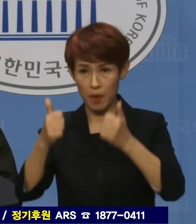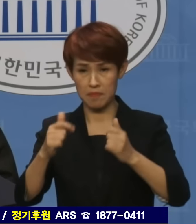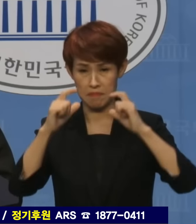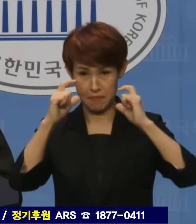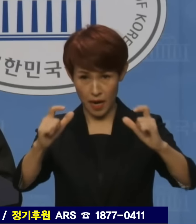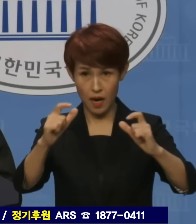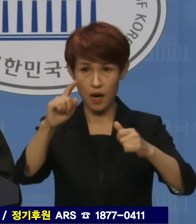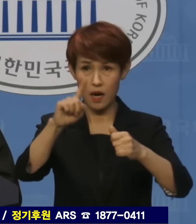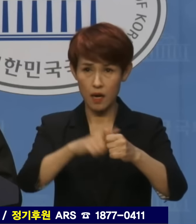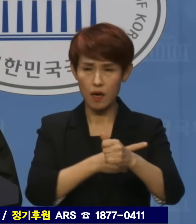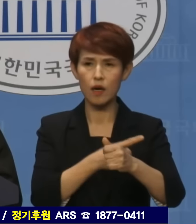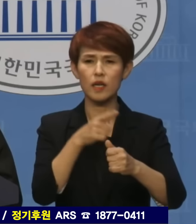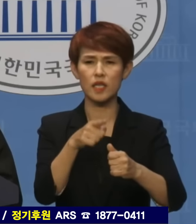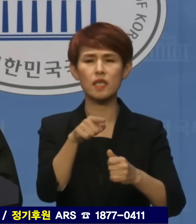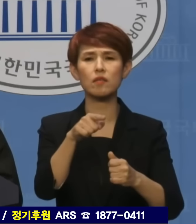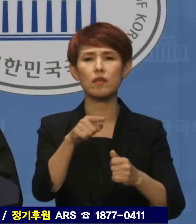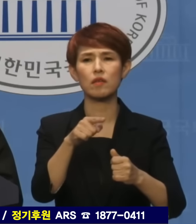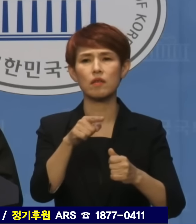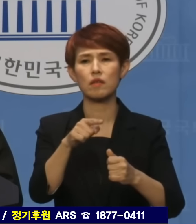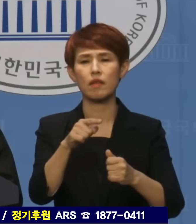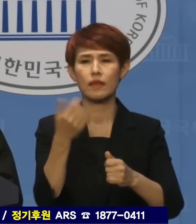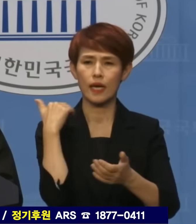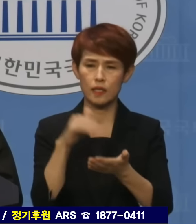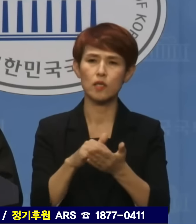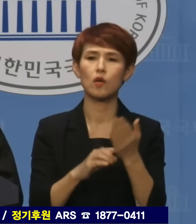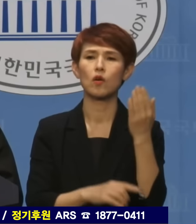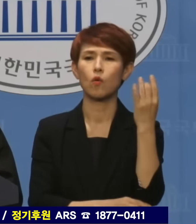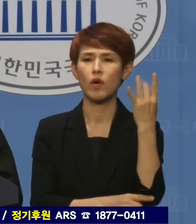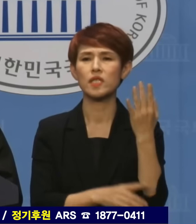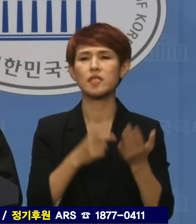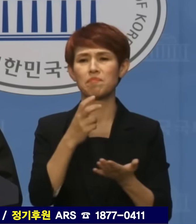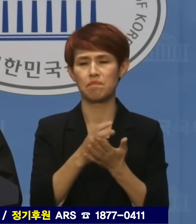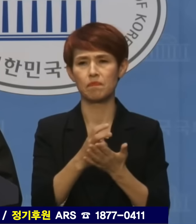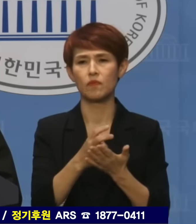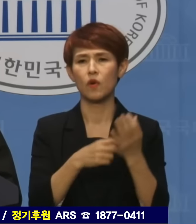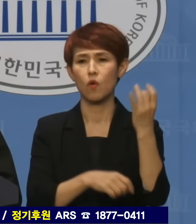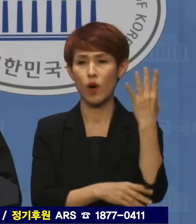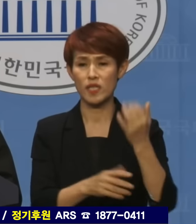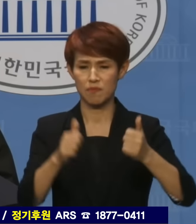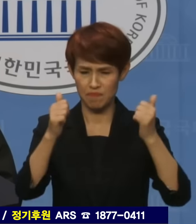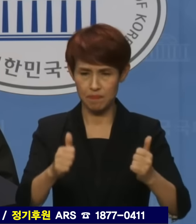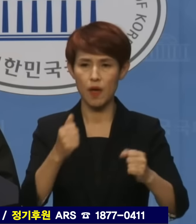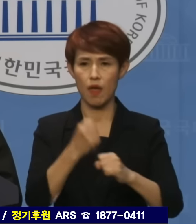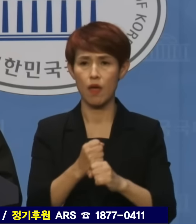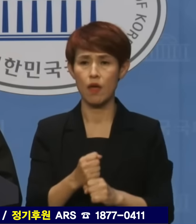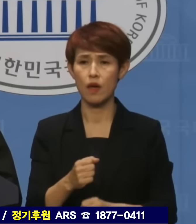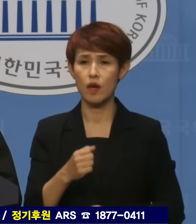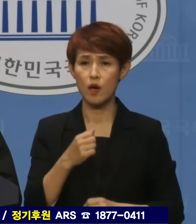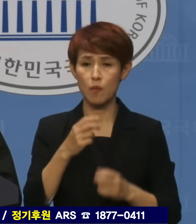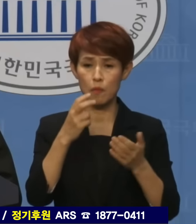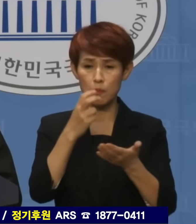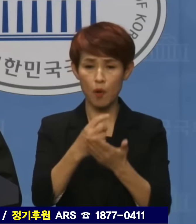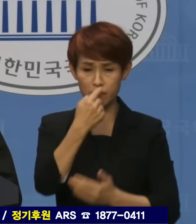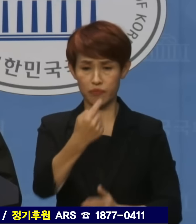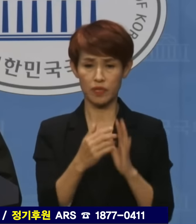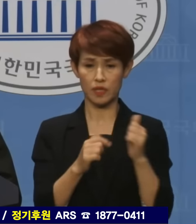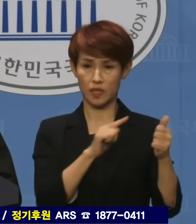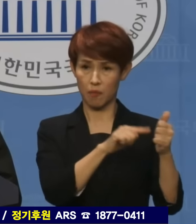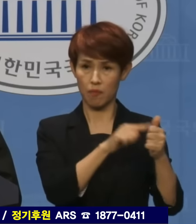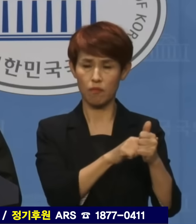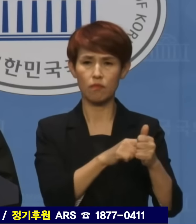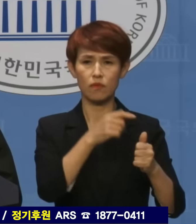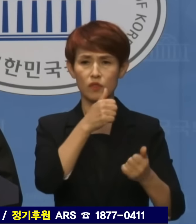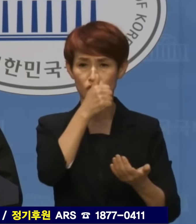판결로 이 사건은 파기환송되었고 피고인은 그 죄에 합당한 처벌을 받지 못할 수도 있게